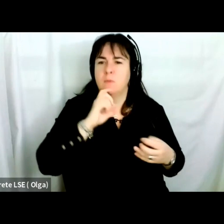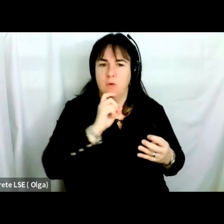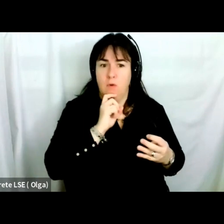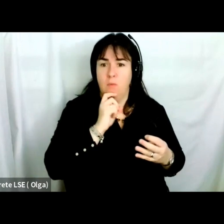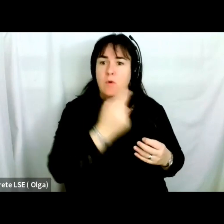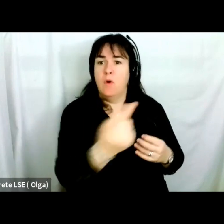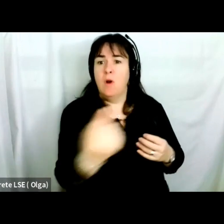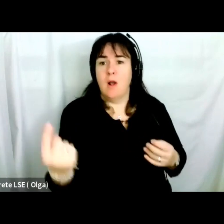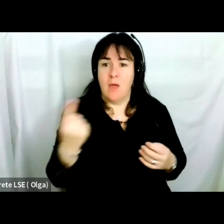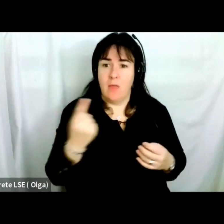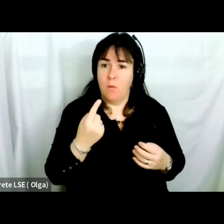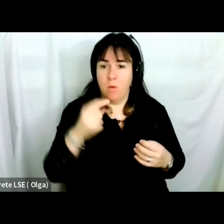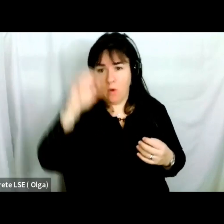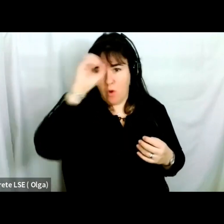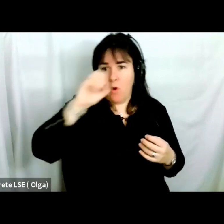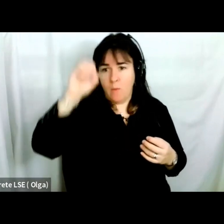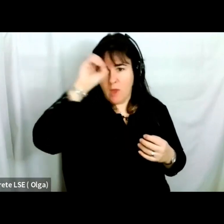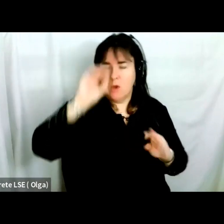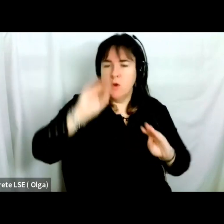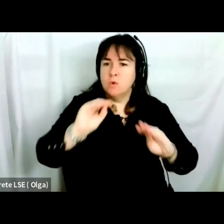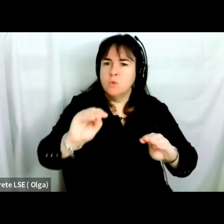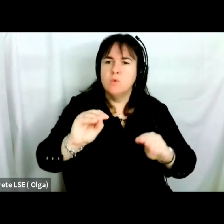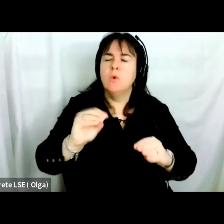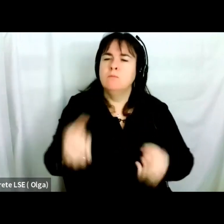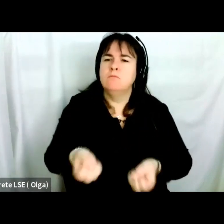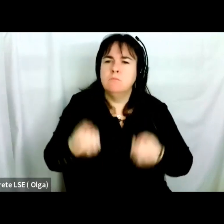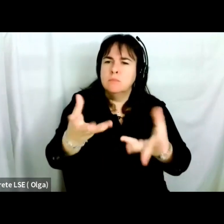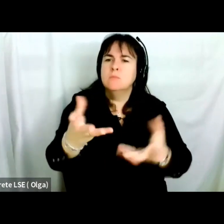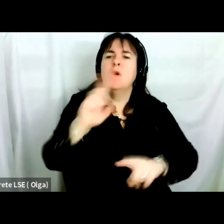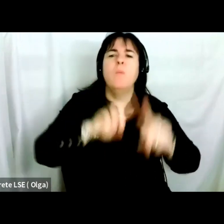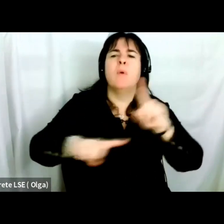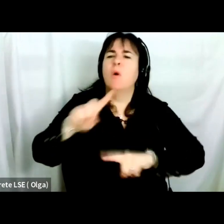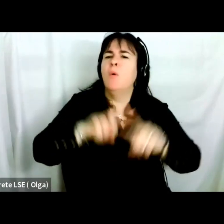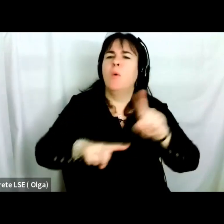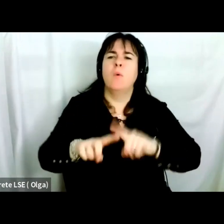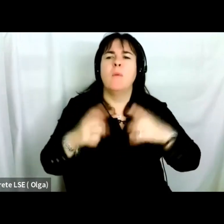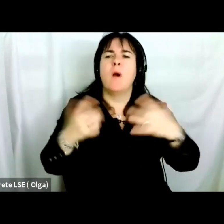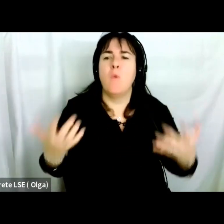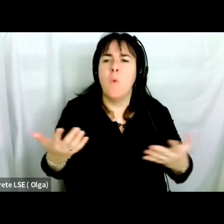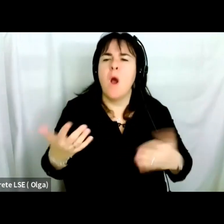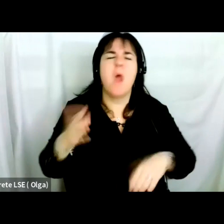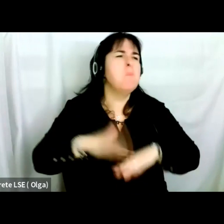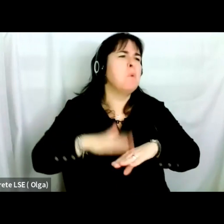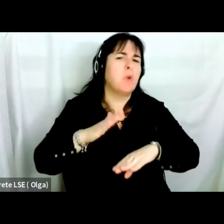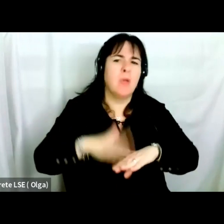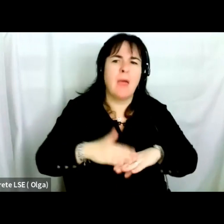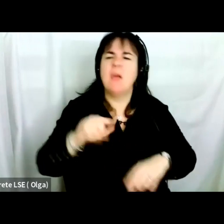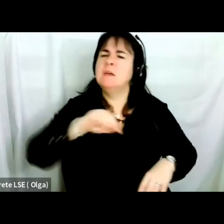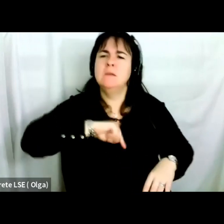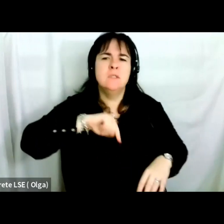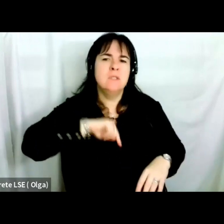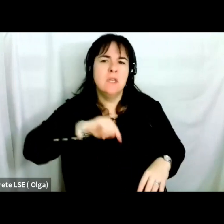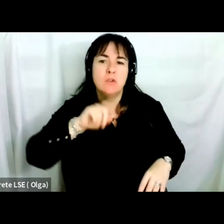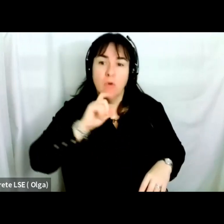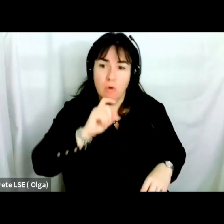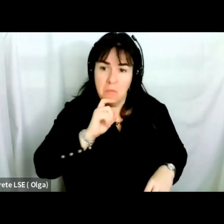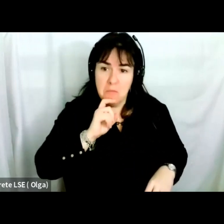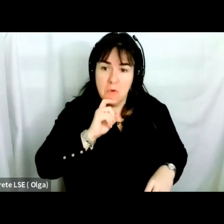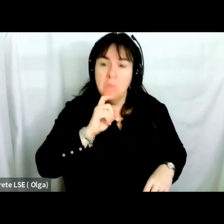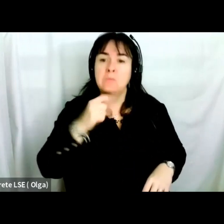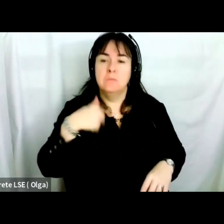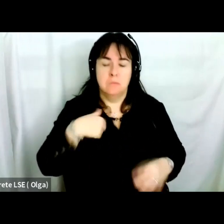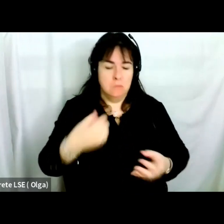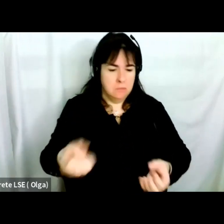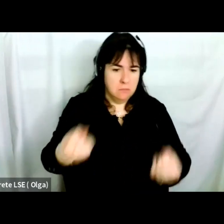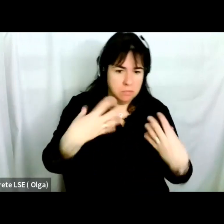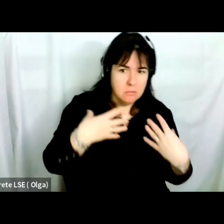de vista sobre el conflicto, qué es lo que ha pasado, demás, va a poder expresar lo que siente. Después se van a proponer